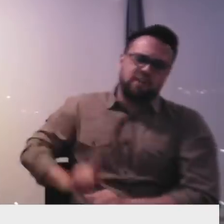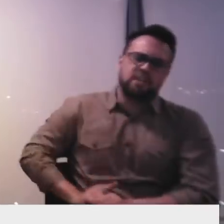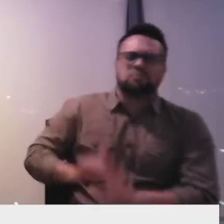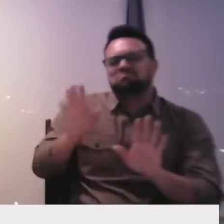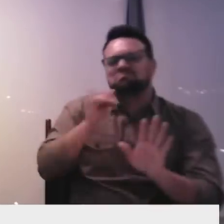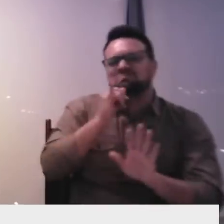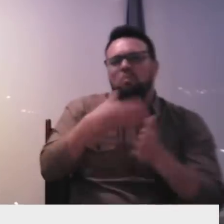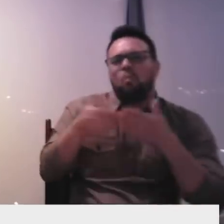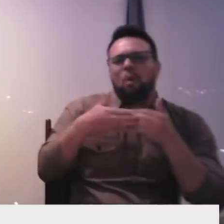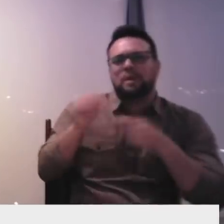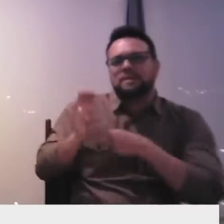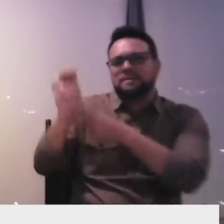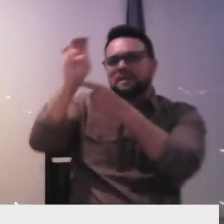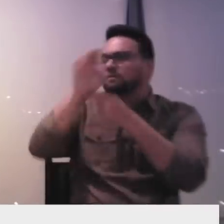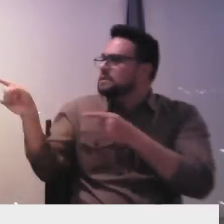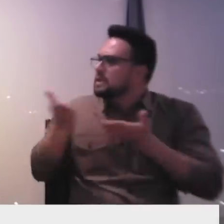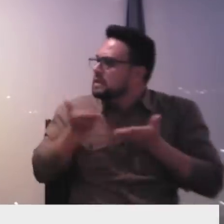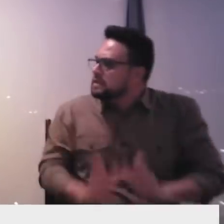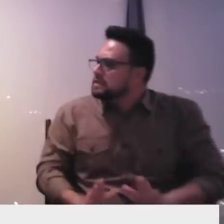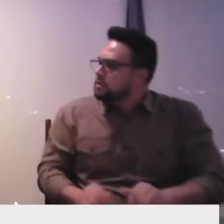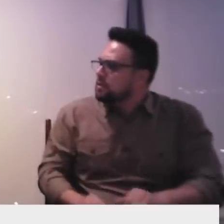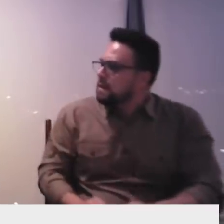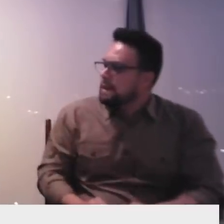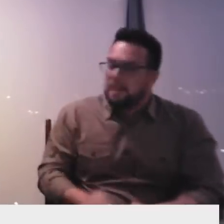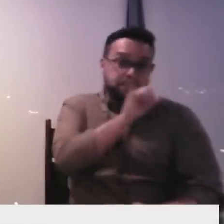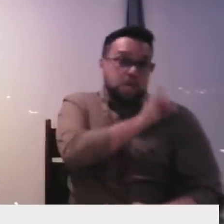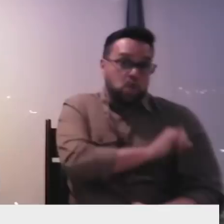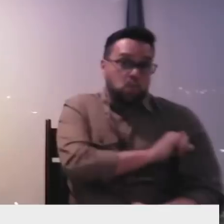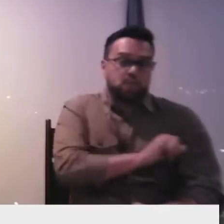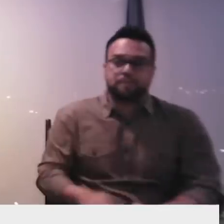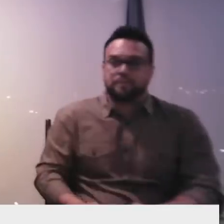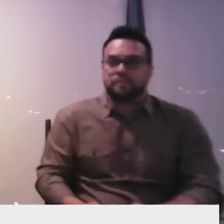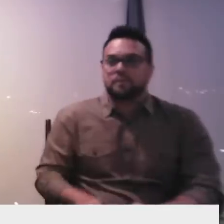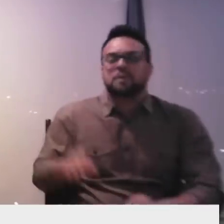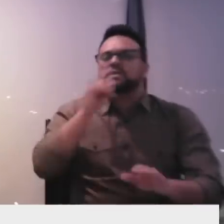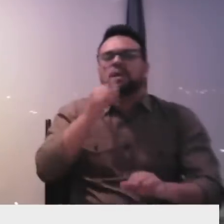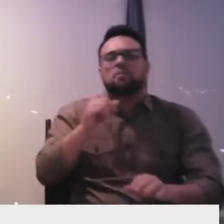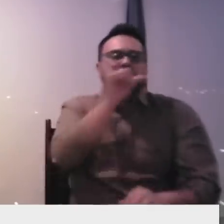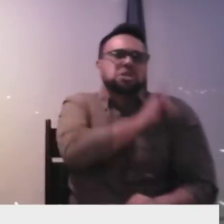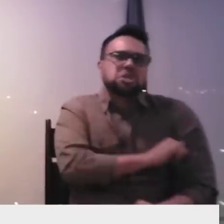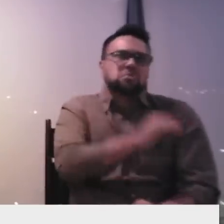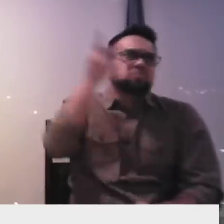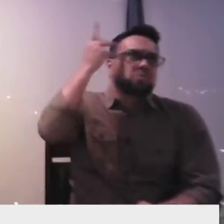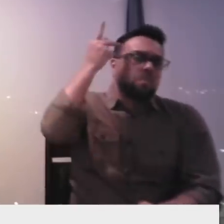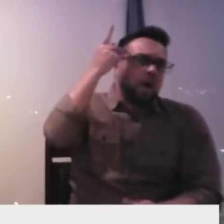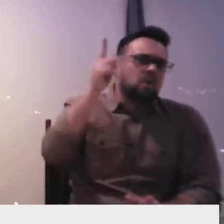aí. Tu está nascido em que estado? Rio de Janeiro. Está no Rio, né? Se fosse governador do Rio, São